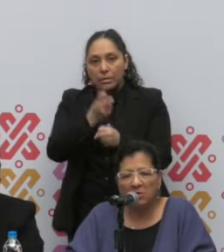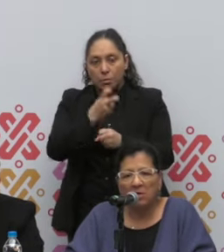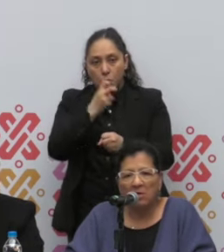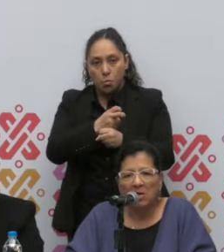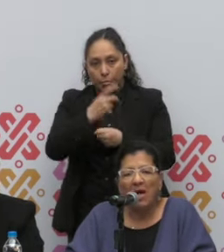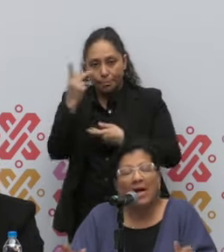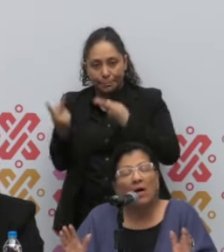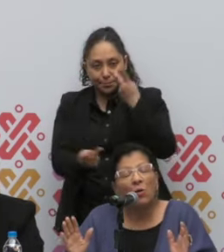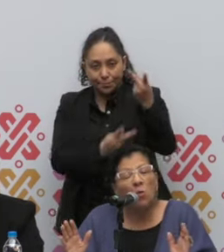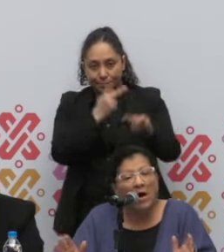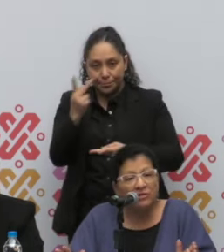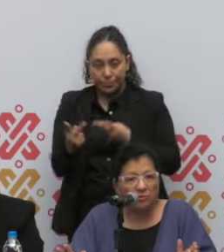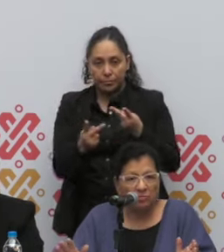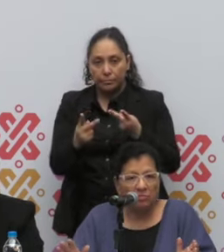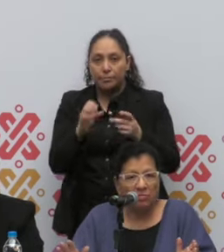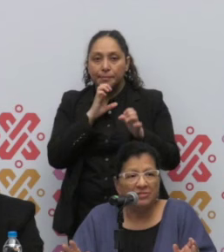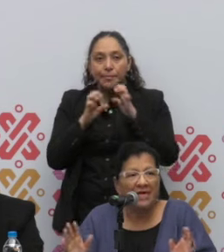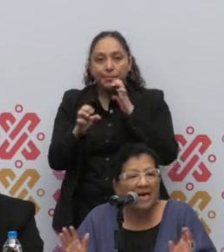ciudad,